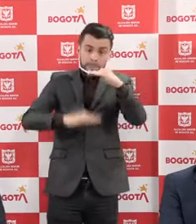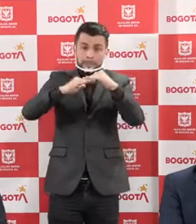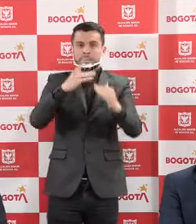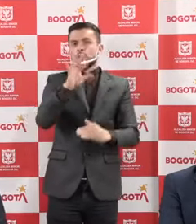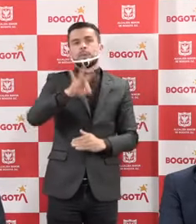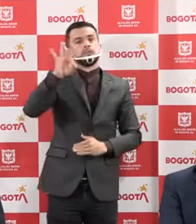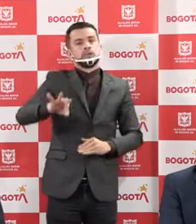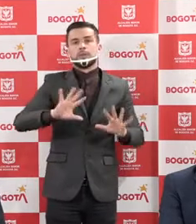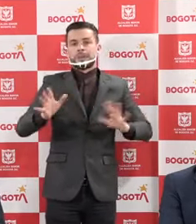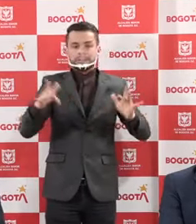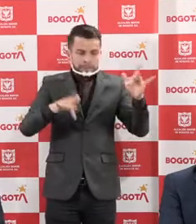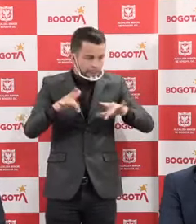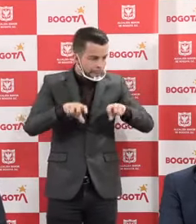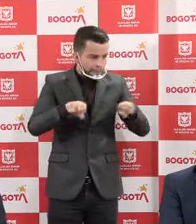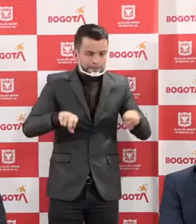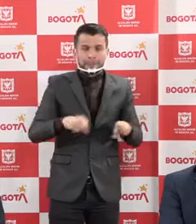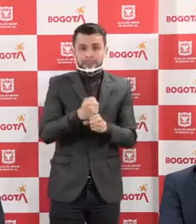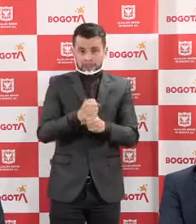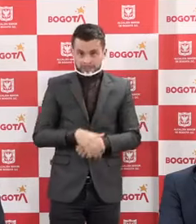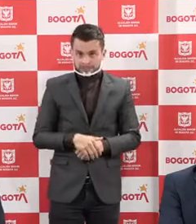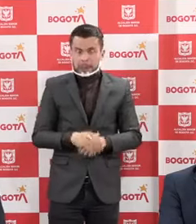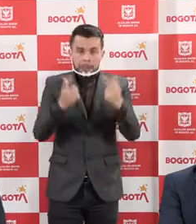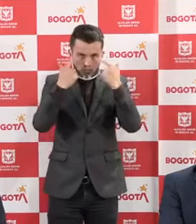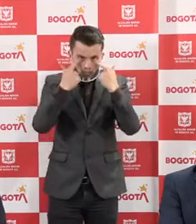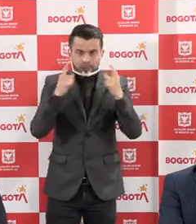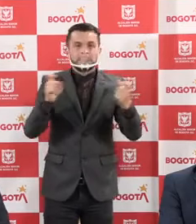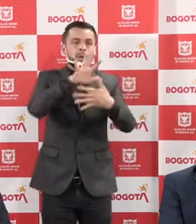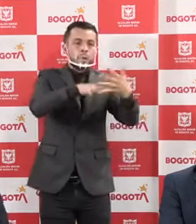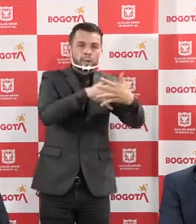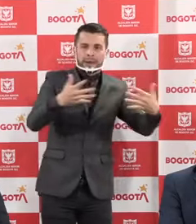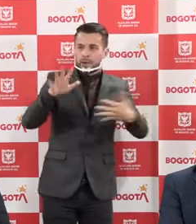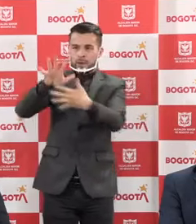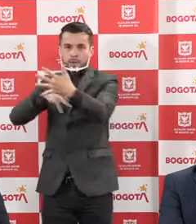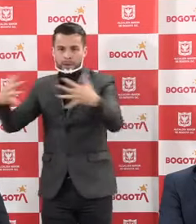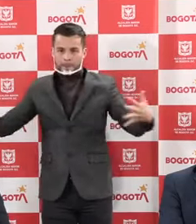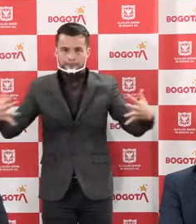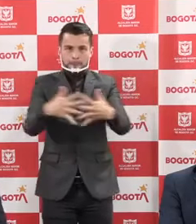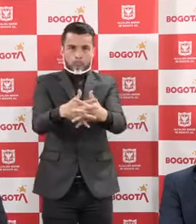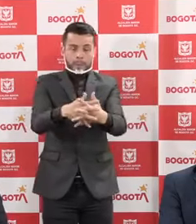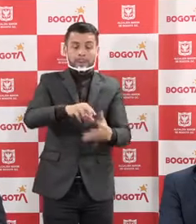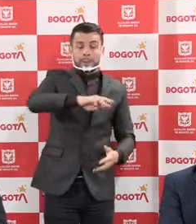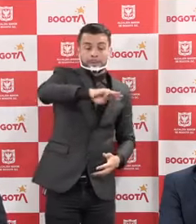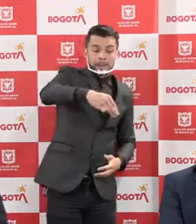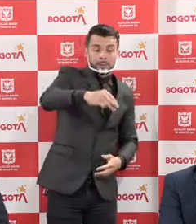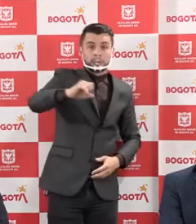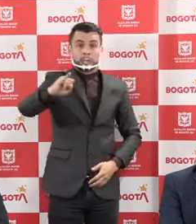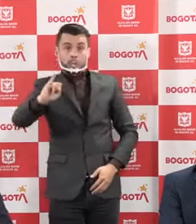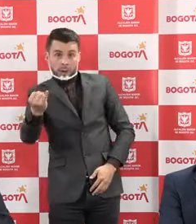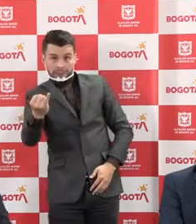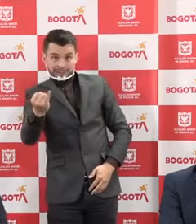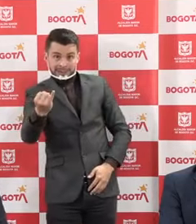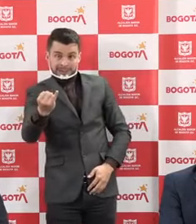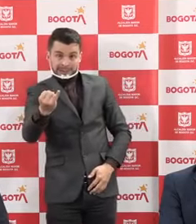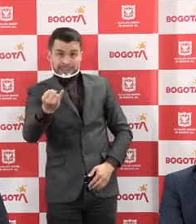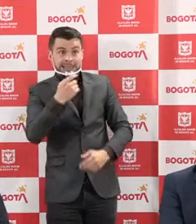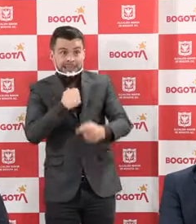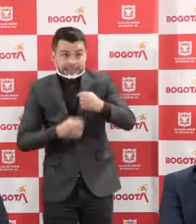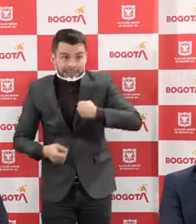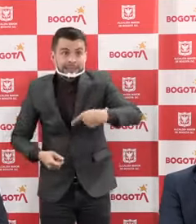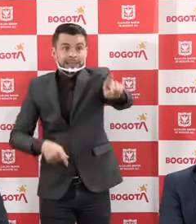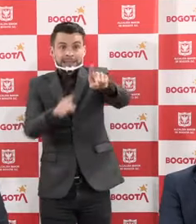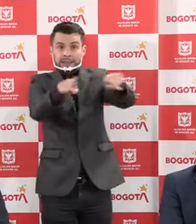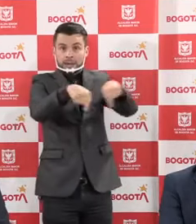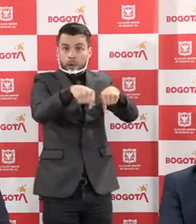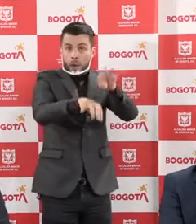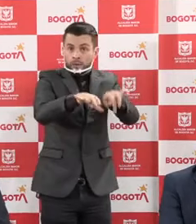ocurre es que los días miércoles y jueves no podrán asistir ni el 50 por ciento no podrá asistir nadie de manera